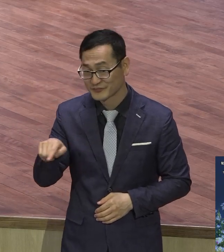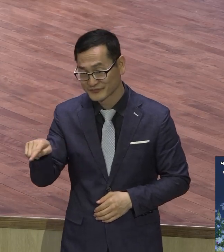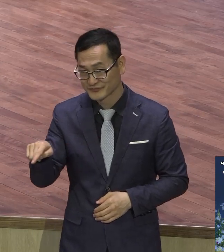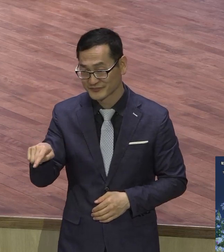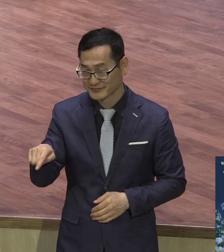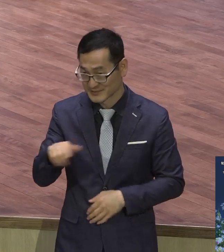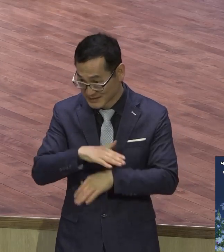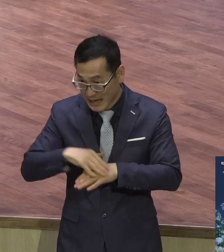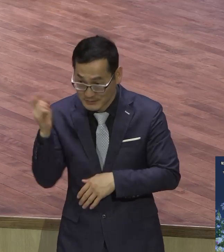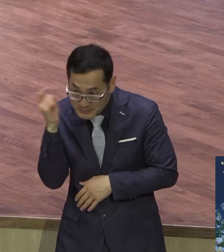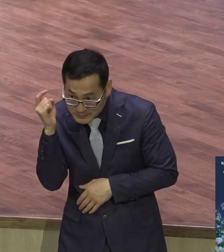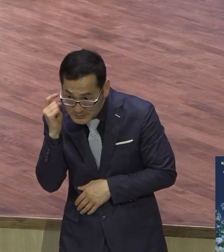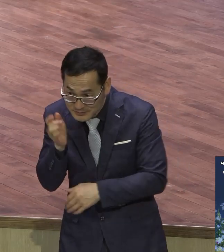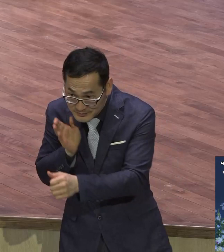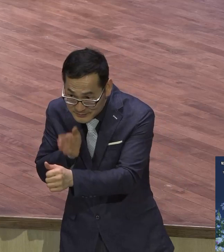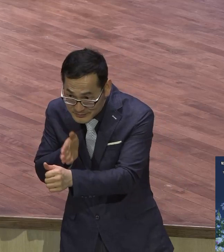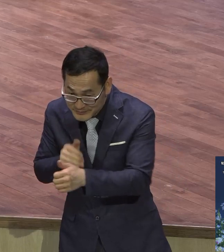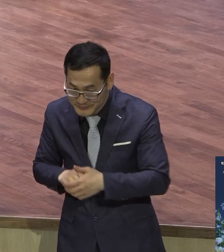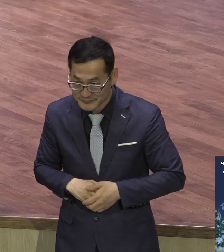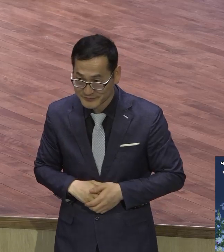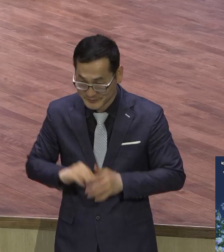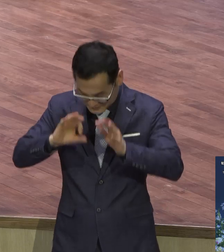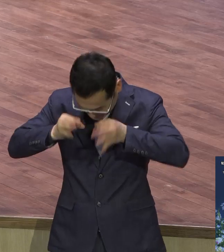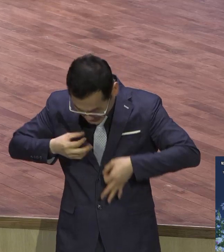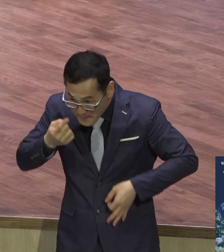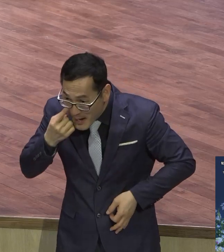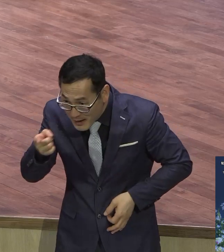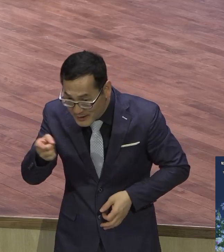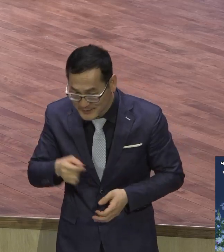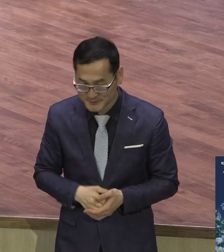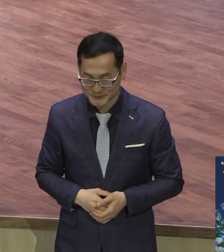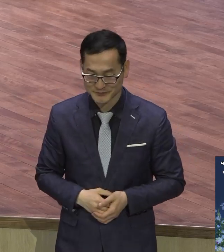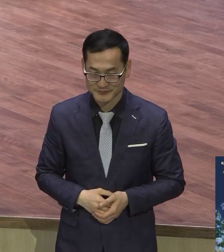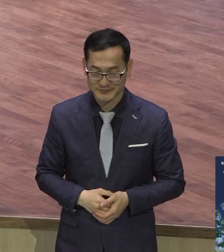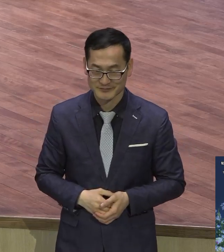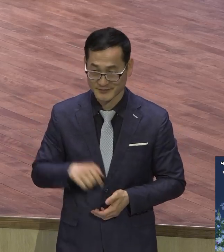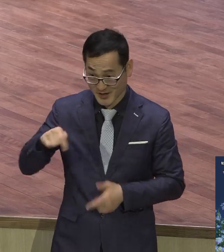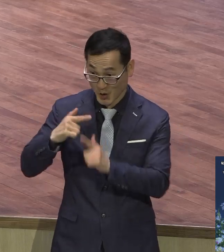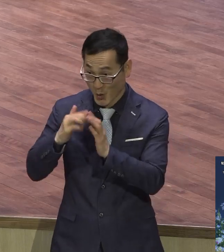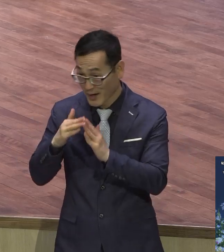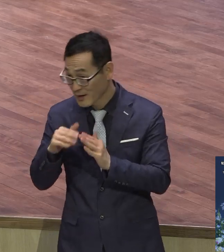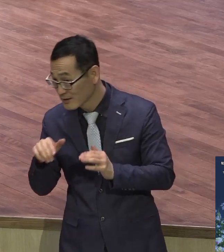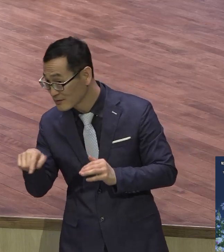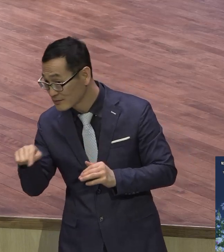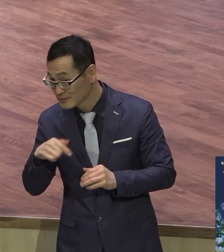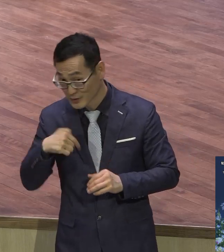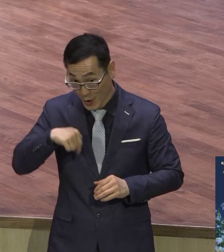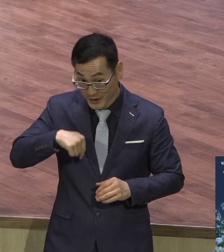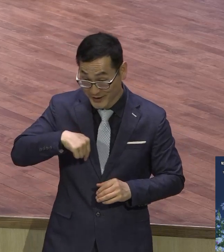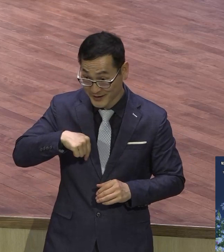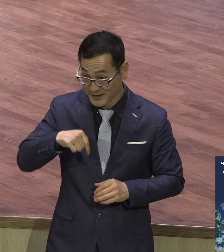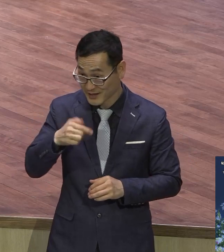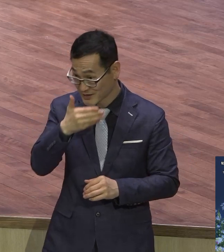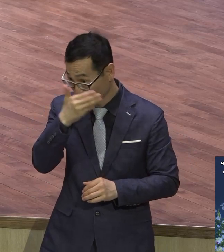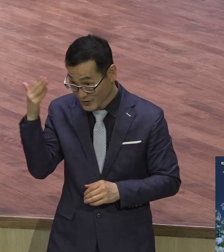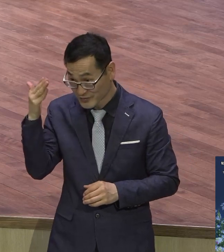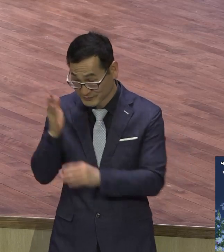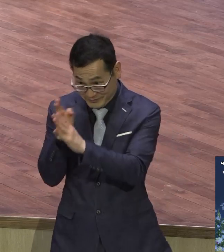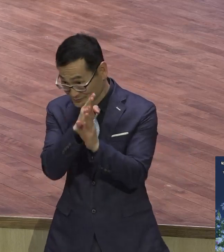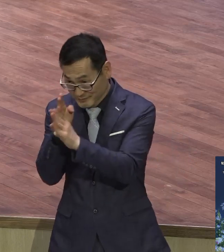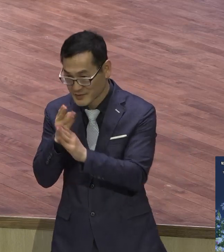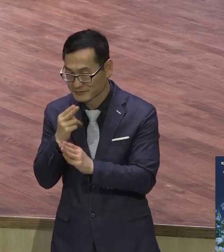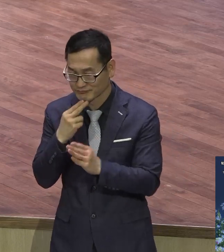청년들이 그런 청년들이 많지요. 우리의 청년은 없습니다마는. 그러니까 밖에서는 잘하고